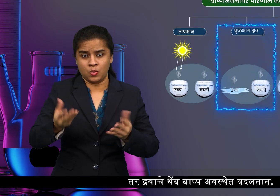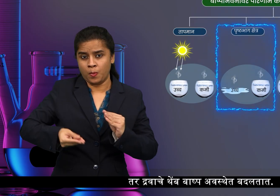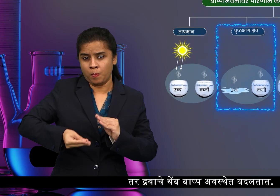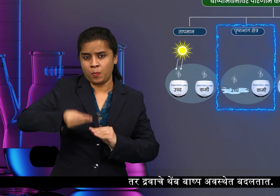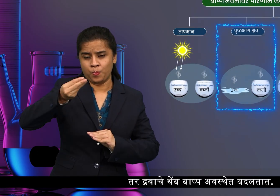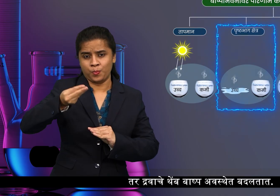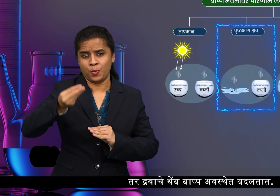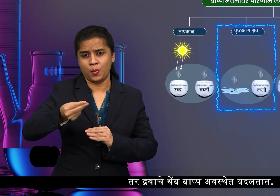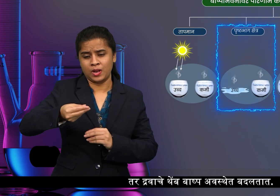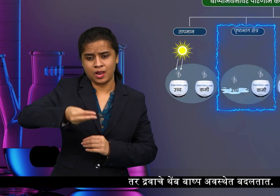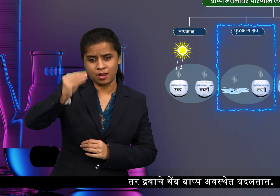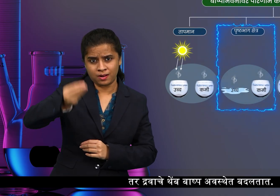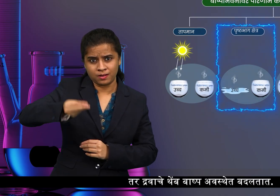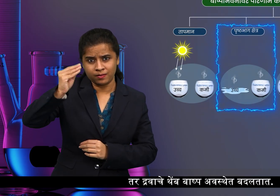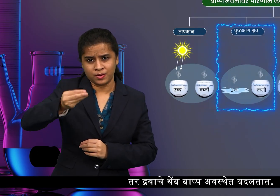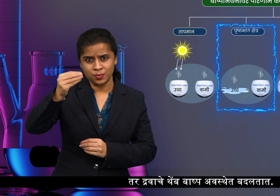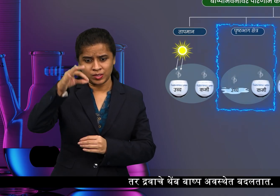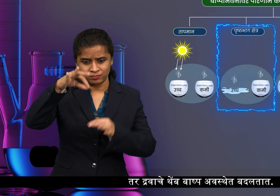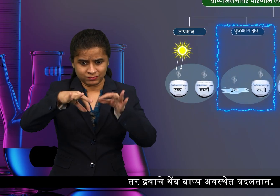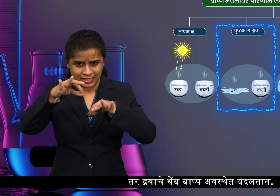ते द्रवांचे थेंब बाष्प अवस्थेत बदलतात.